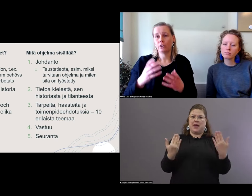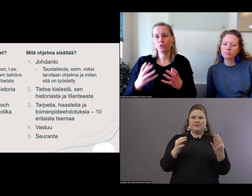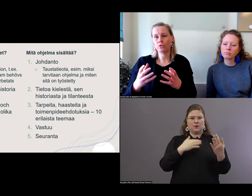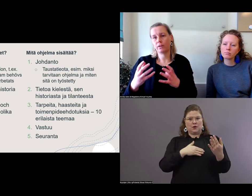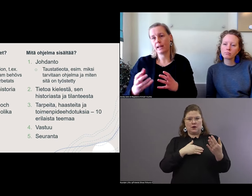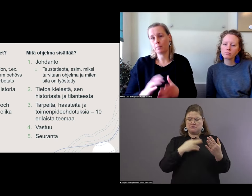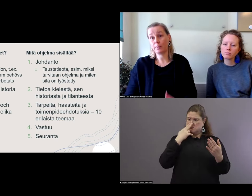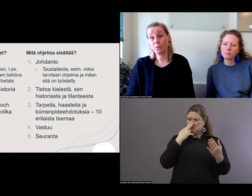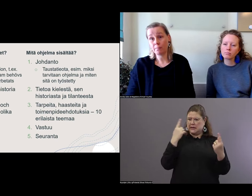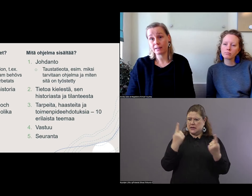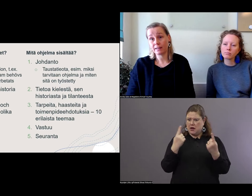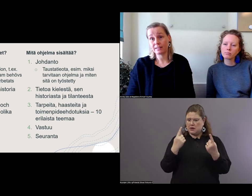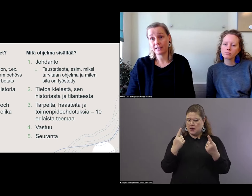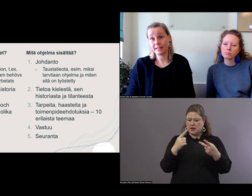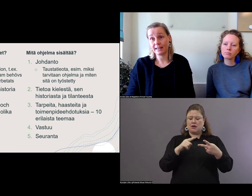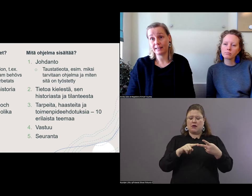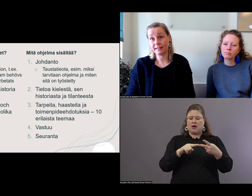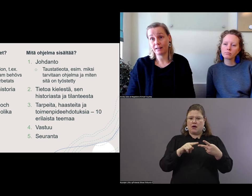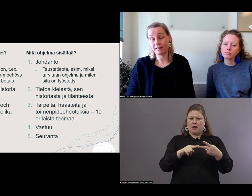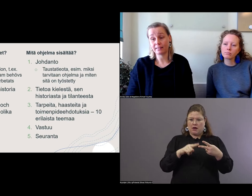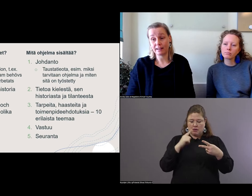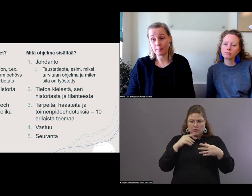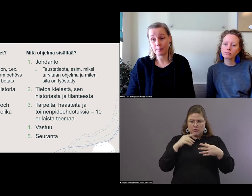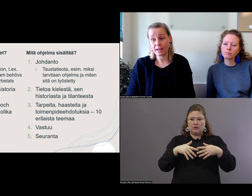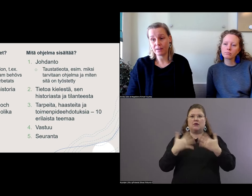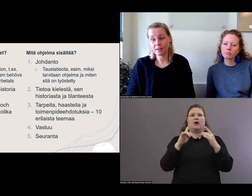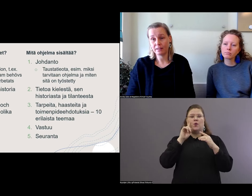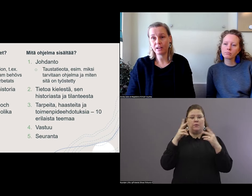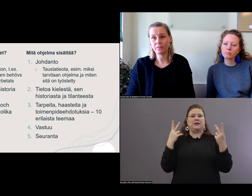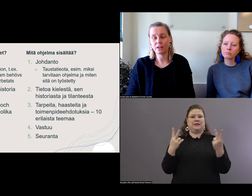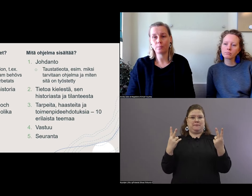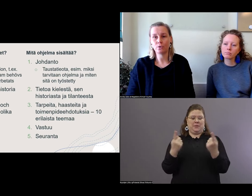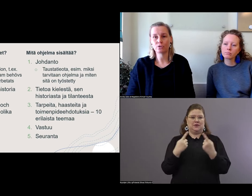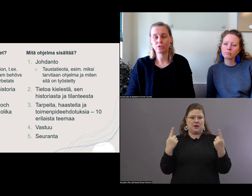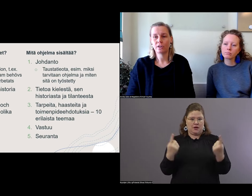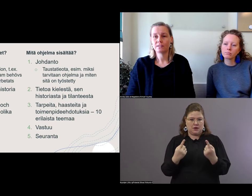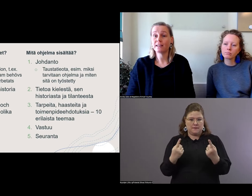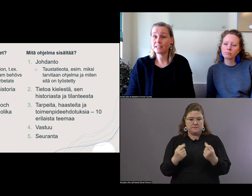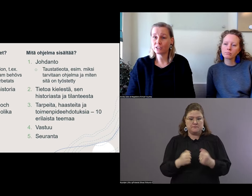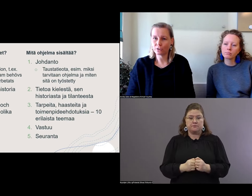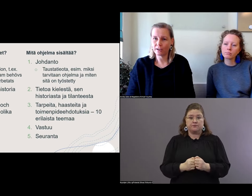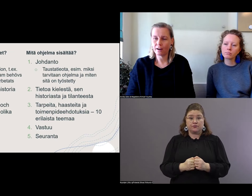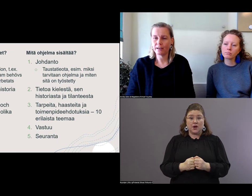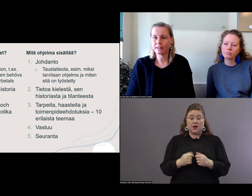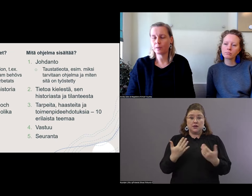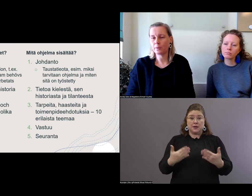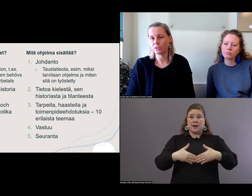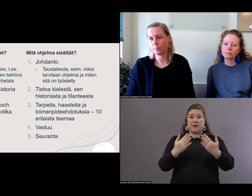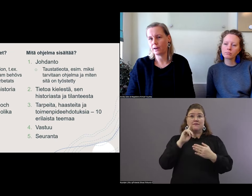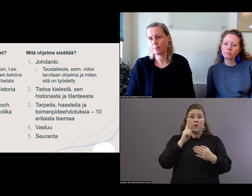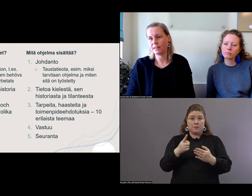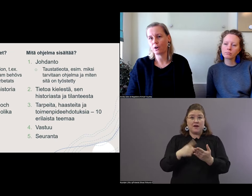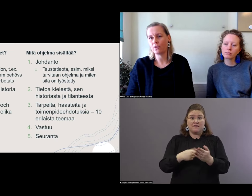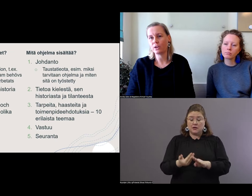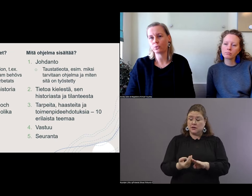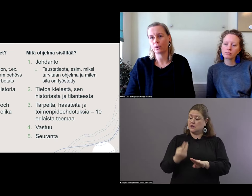edelleen, jotta on helpompi ymmärtää sitä kielen tilannetta tänä päivänä. Niin tarvitaan myös sitä historiaa ja niitä